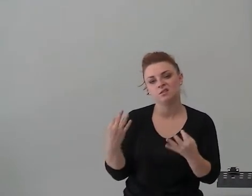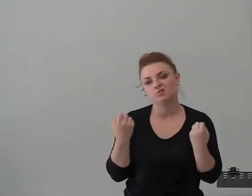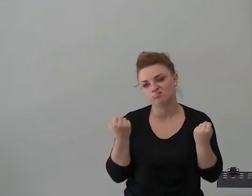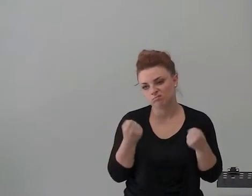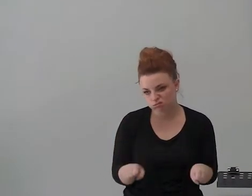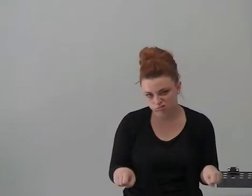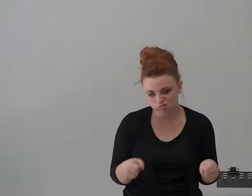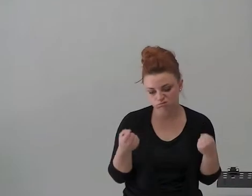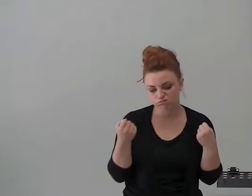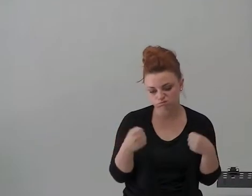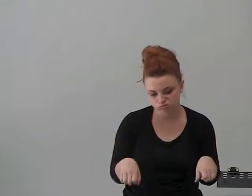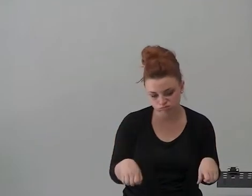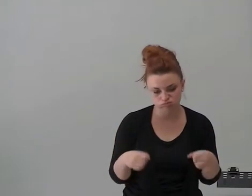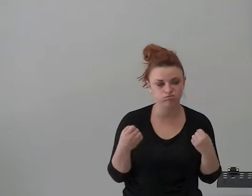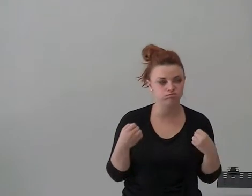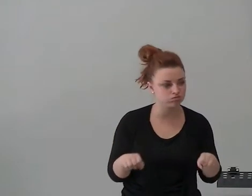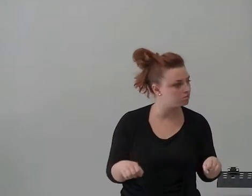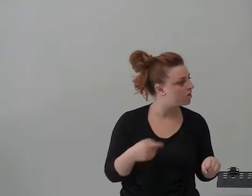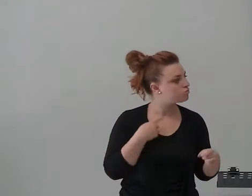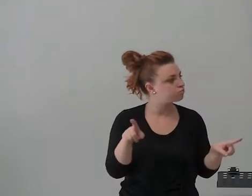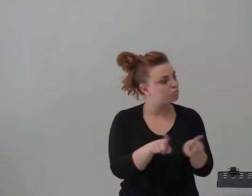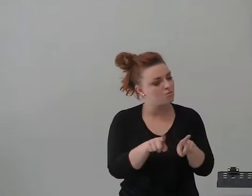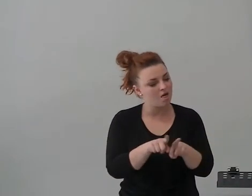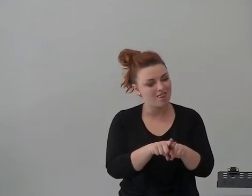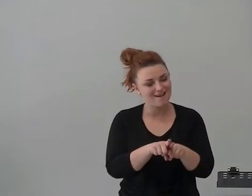se prendessero nella terra